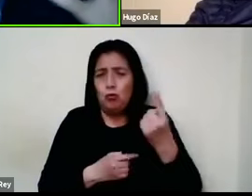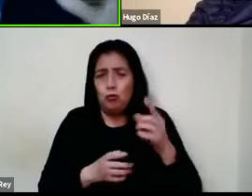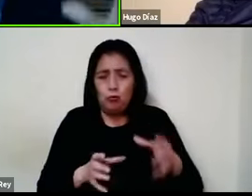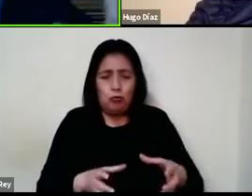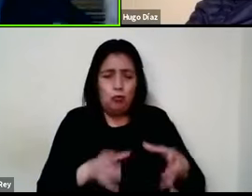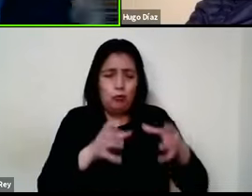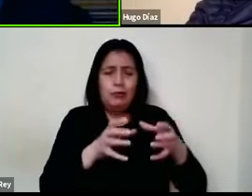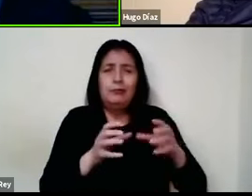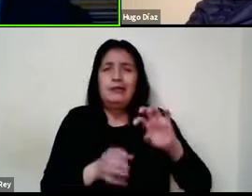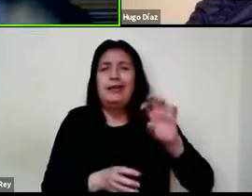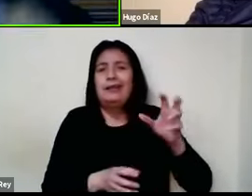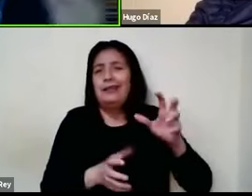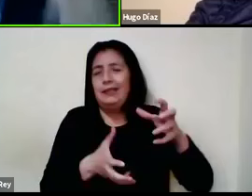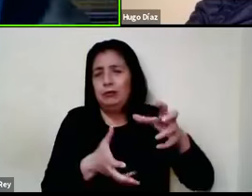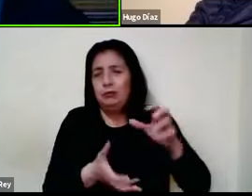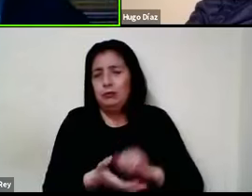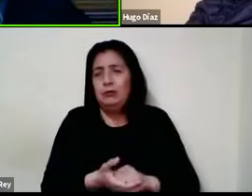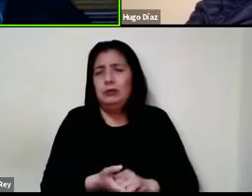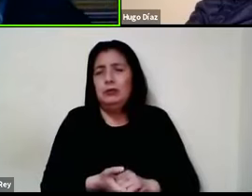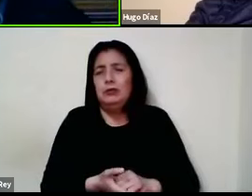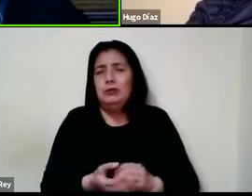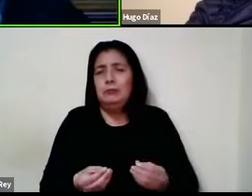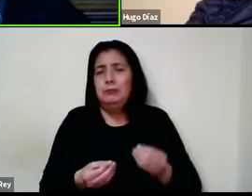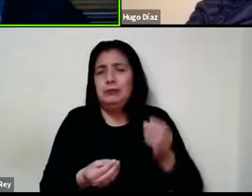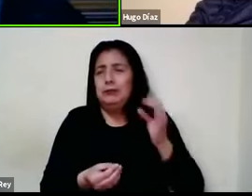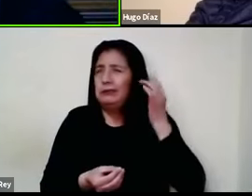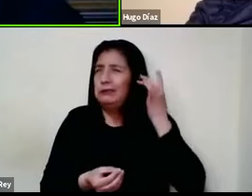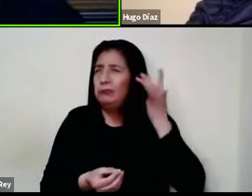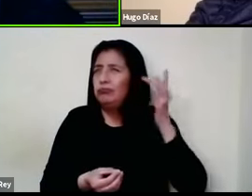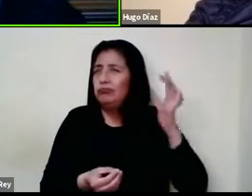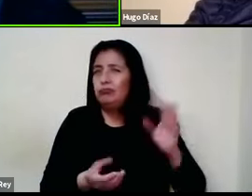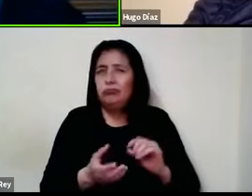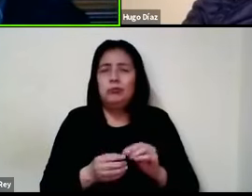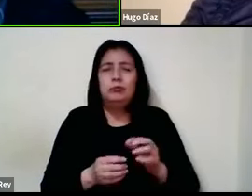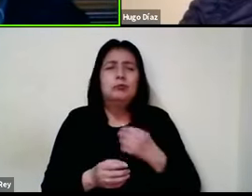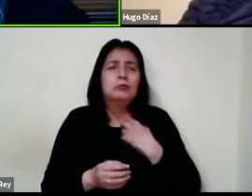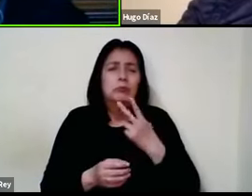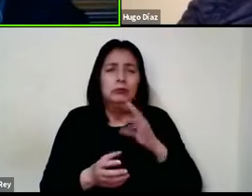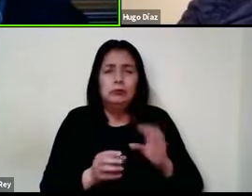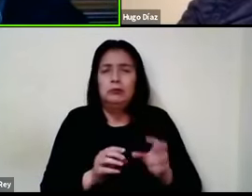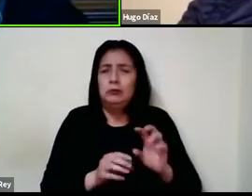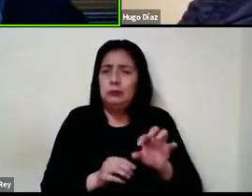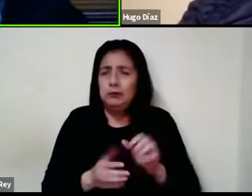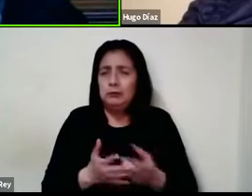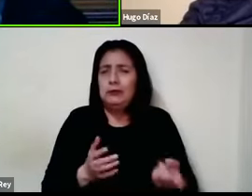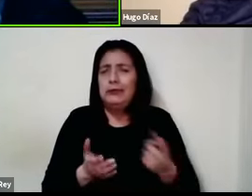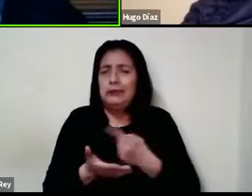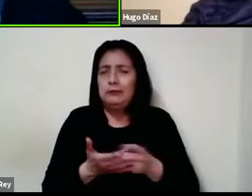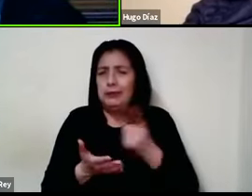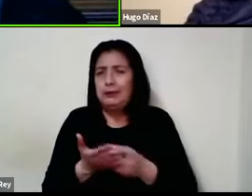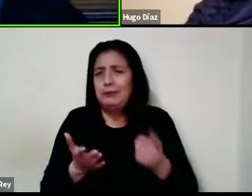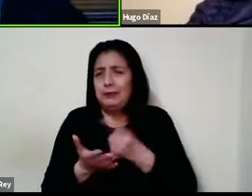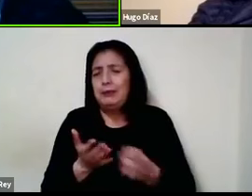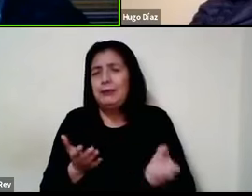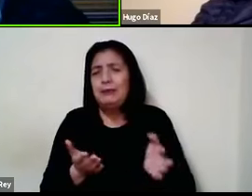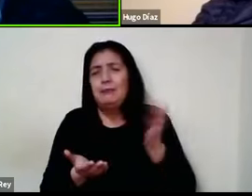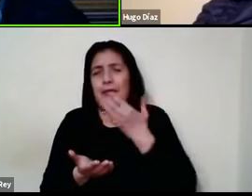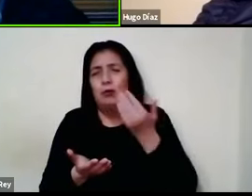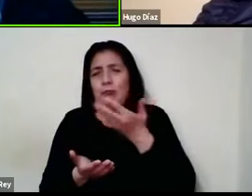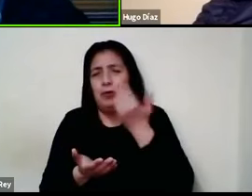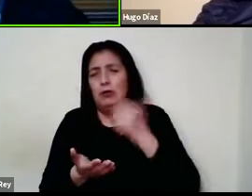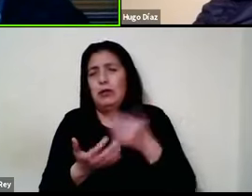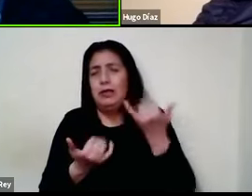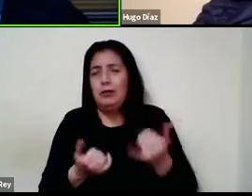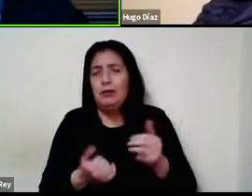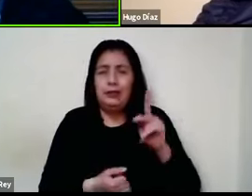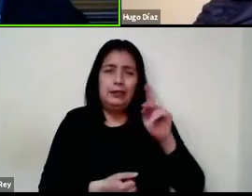una radio y a generar audios a través de una pequeña aplicación. Cada semana se ha ido mejorando. Ahora Kipi ya